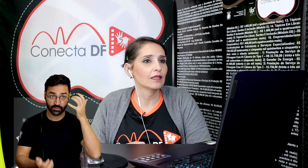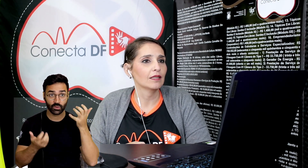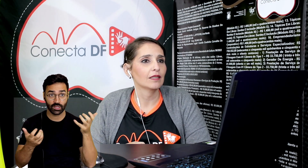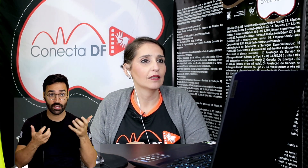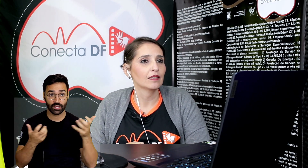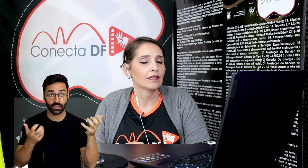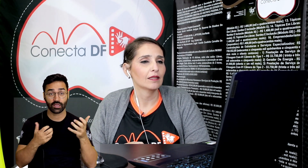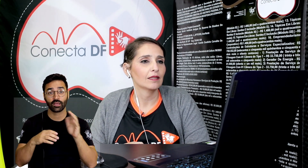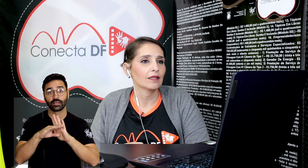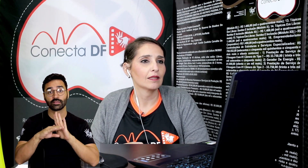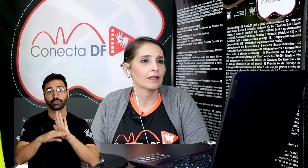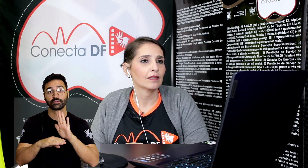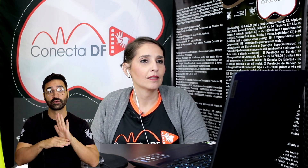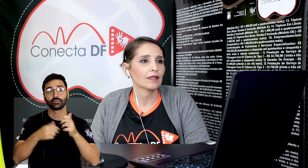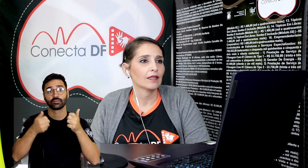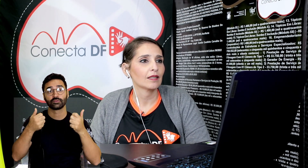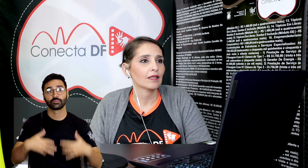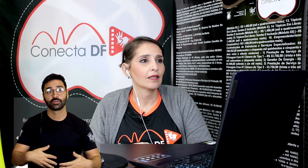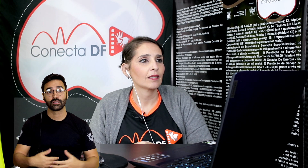receita?